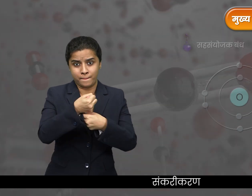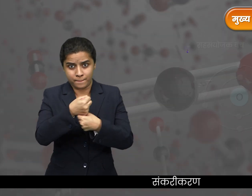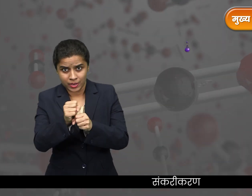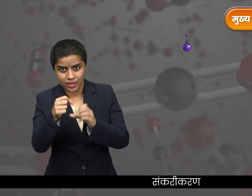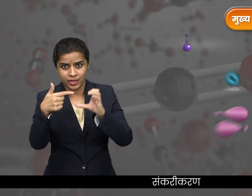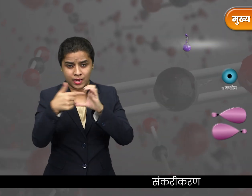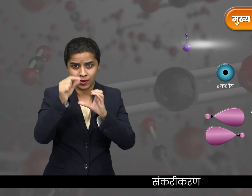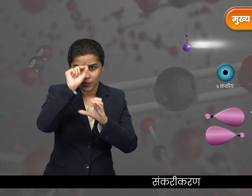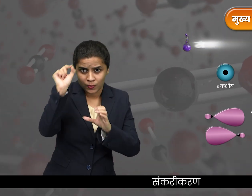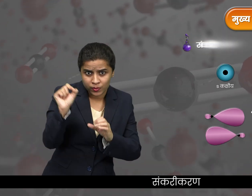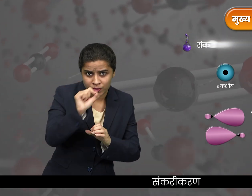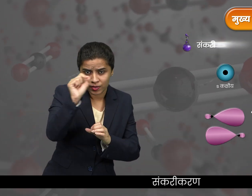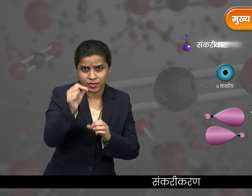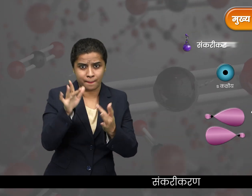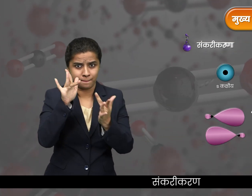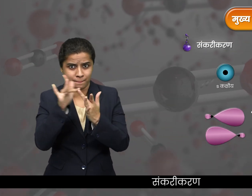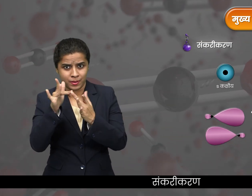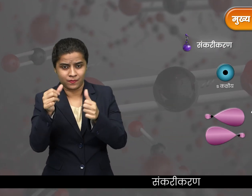संकरीकरण,